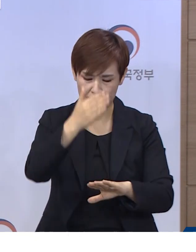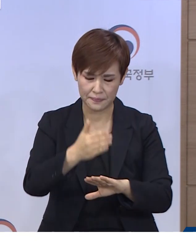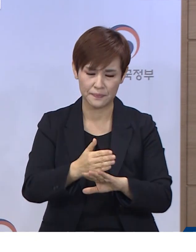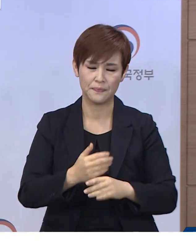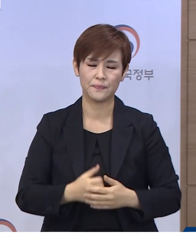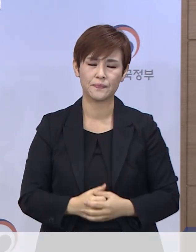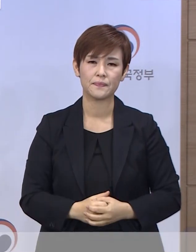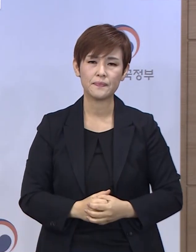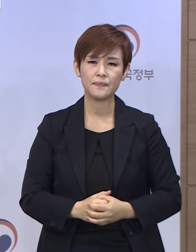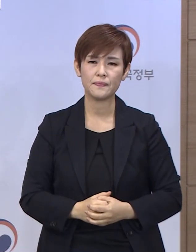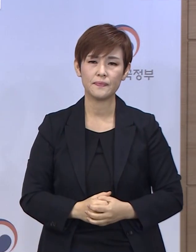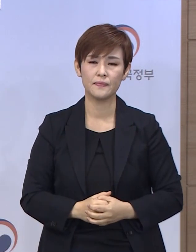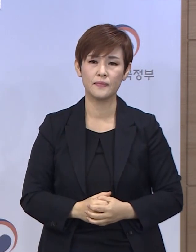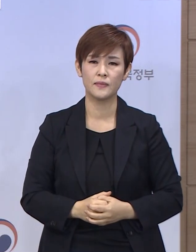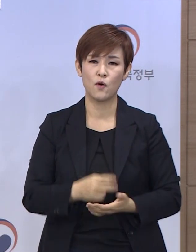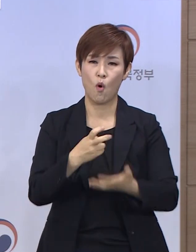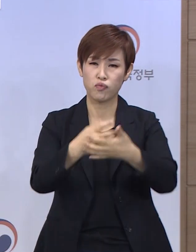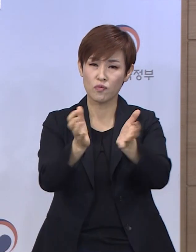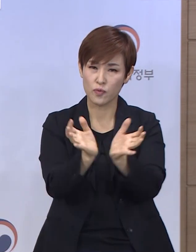말씀을 드립니다